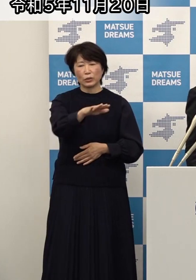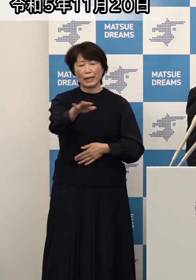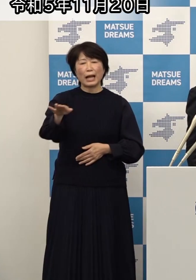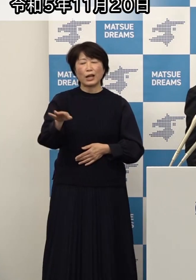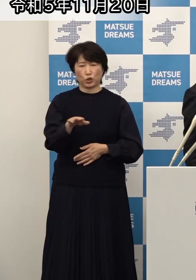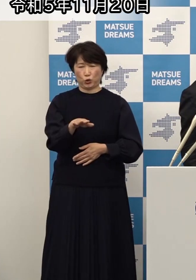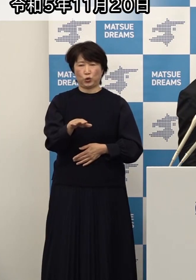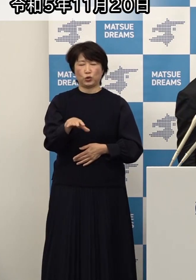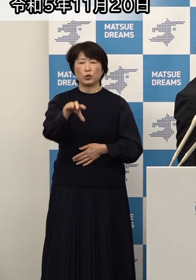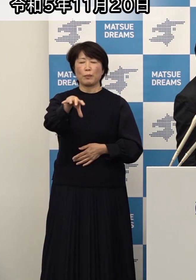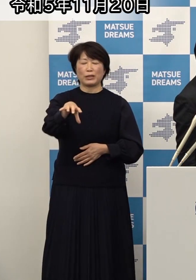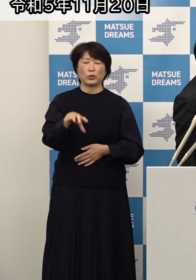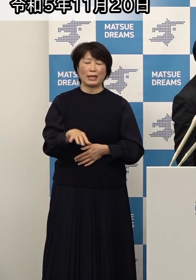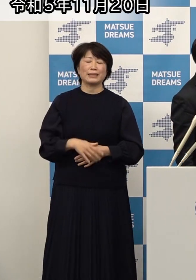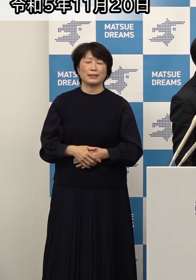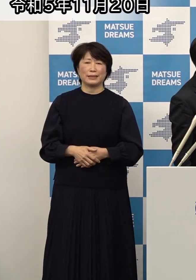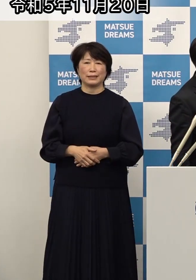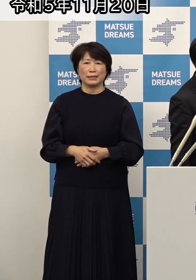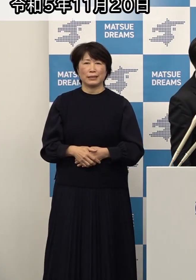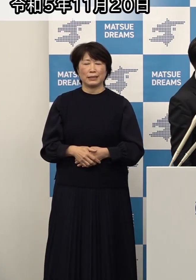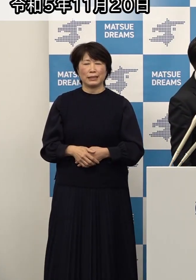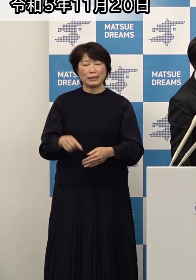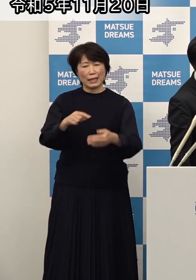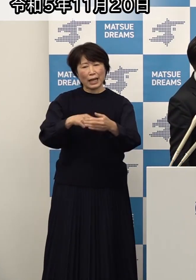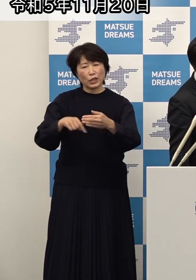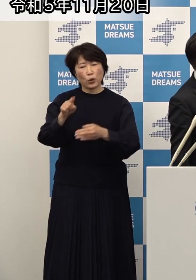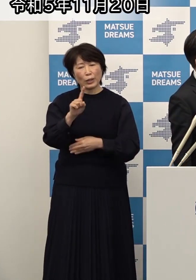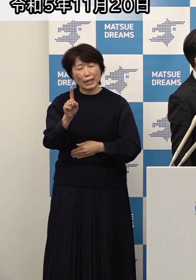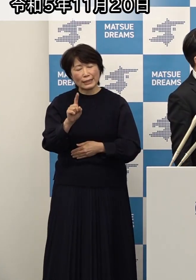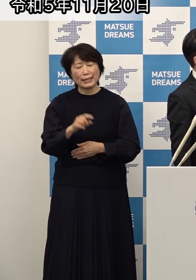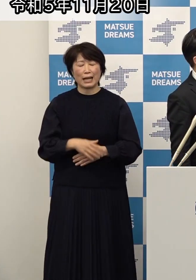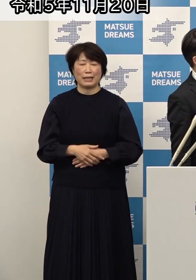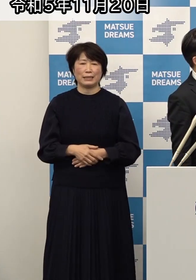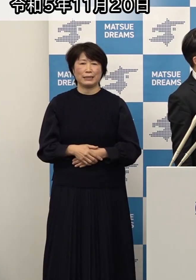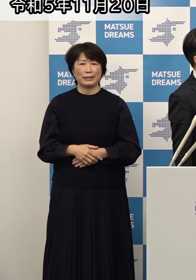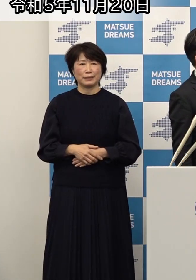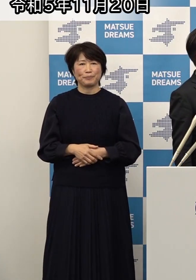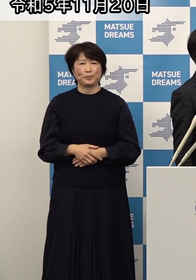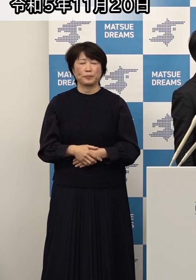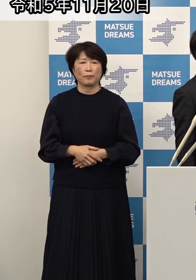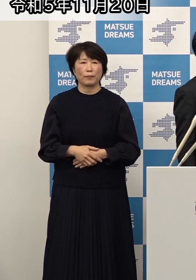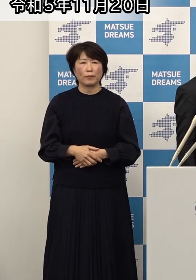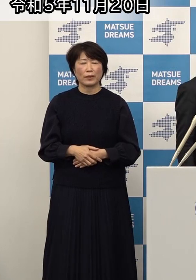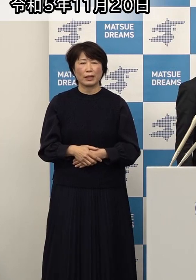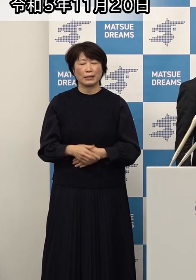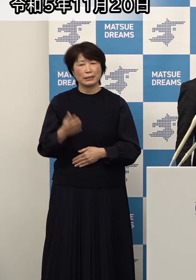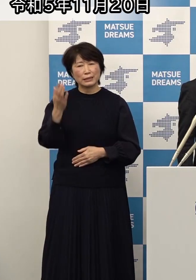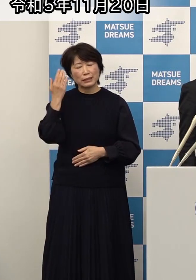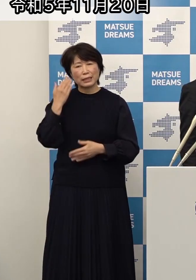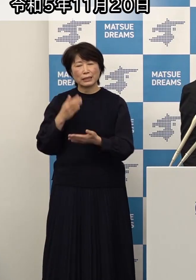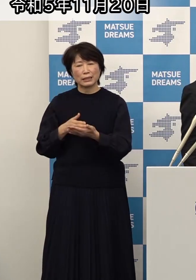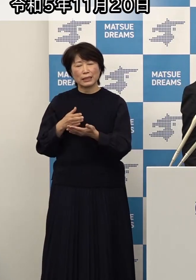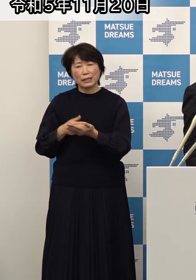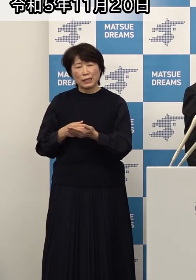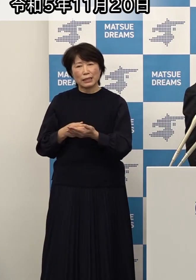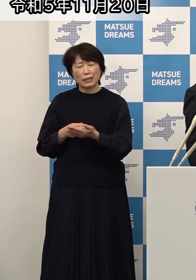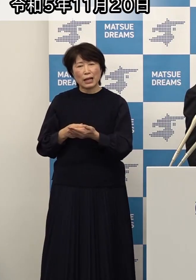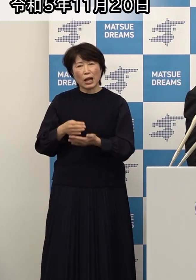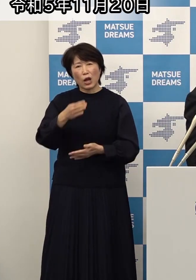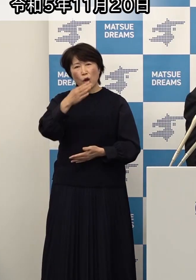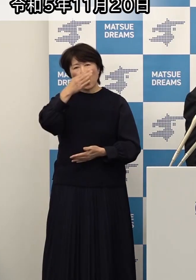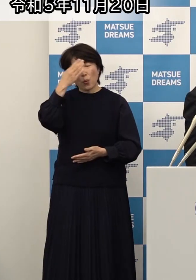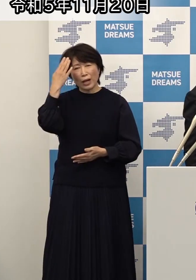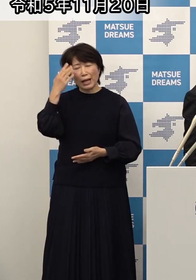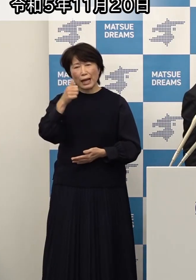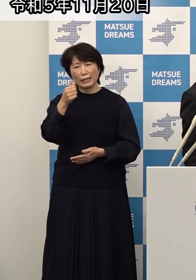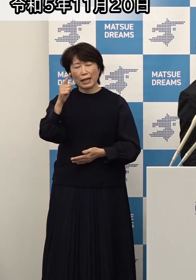ております。主な内容を説明させていただきます。まず先ほど申し上げた若旦那ことニラ